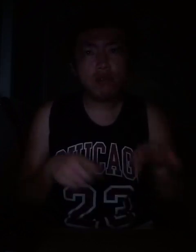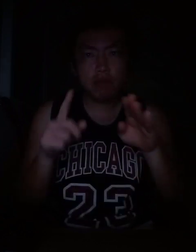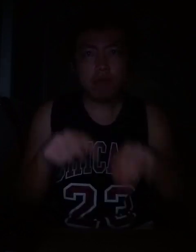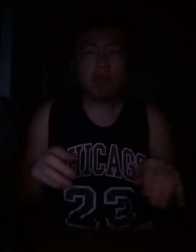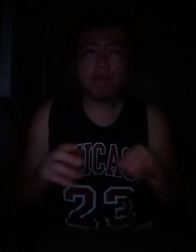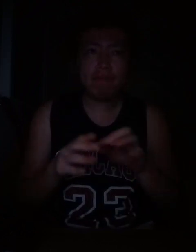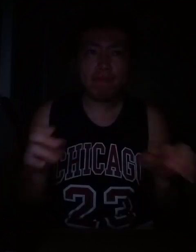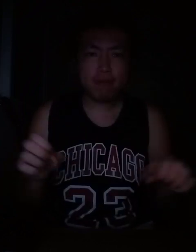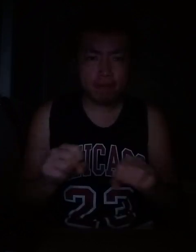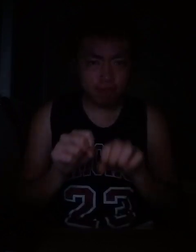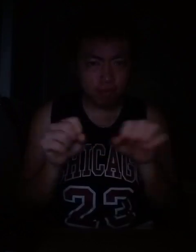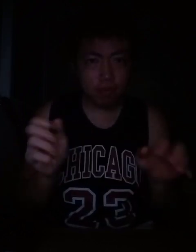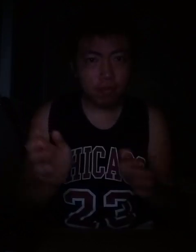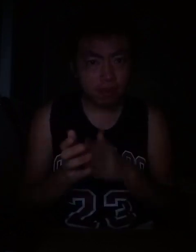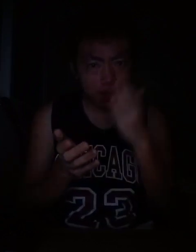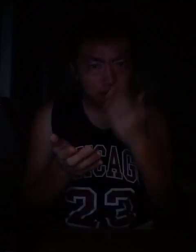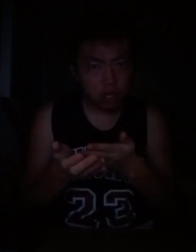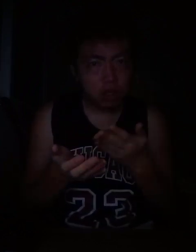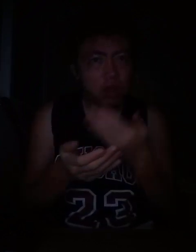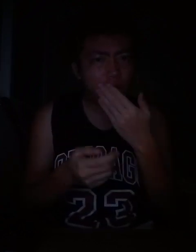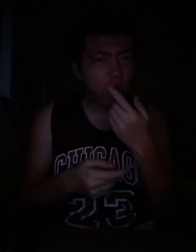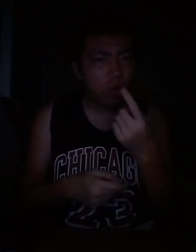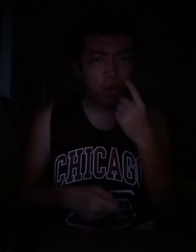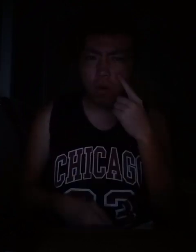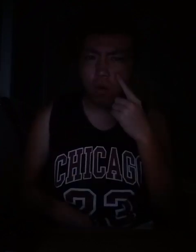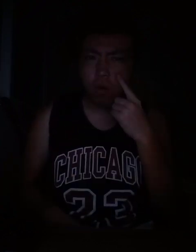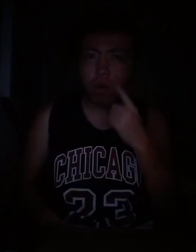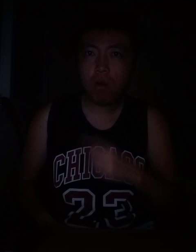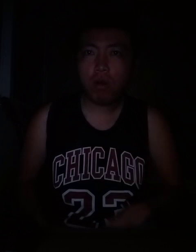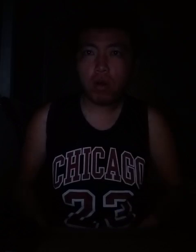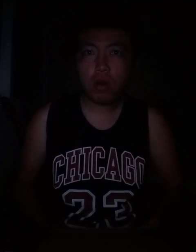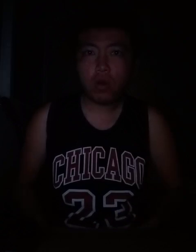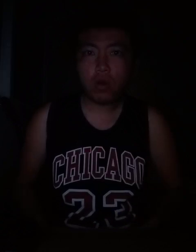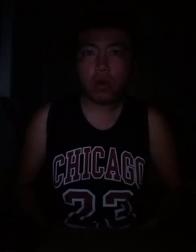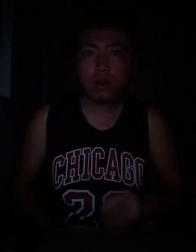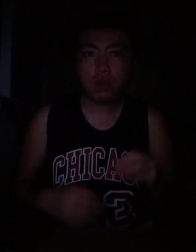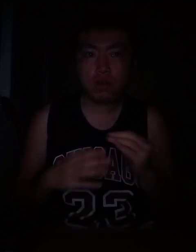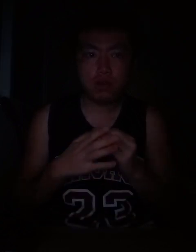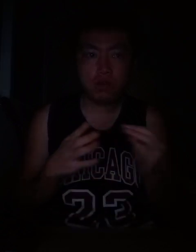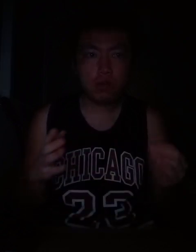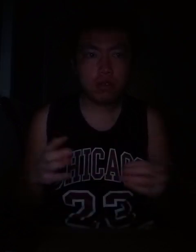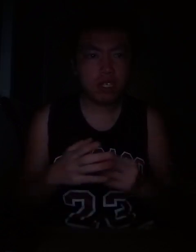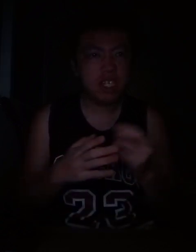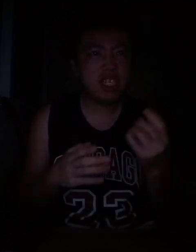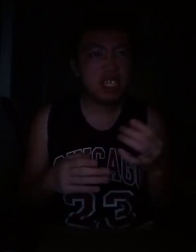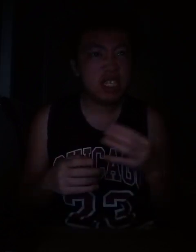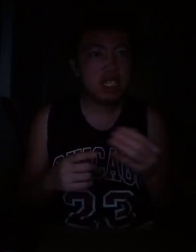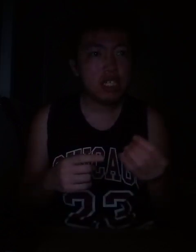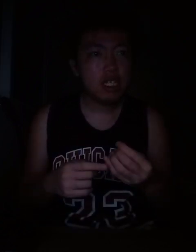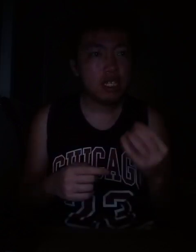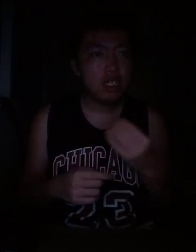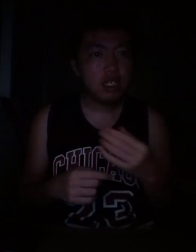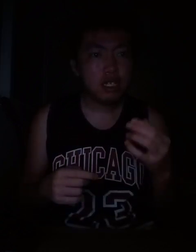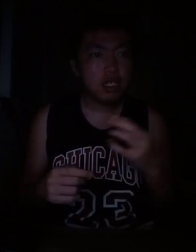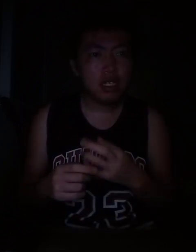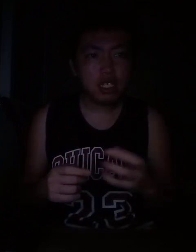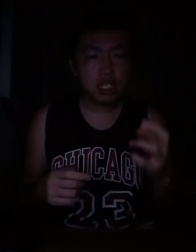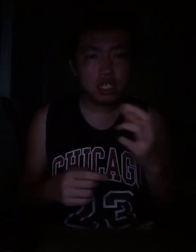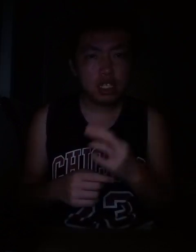수준의 환골 탈태를 공언한 바 있습니다. LH에 관계된 사람들이 이참에 우리가 정직한 사회, 공정한 사회를 만들기